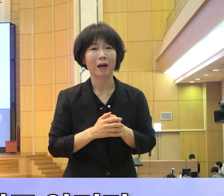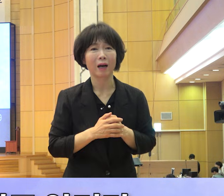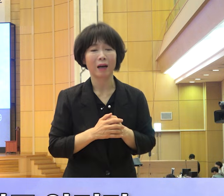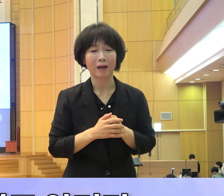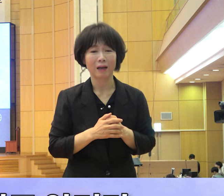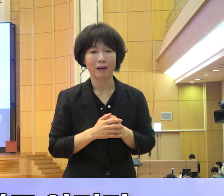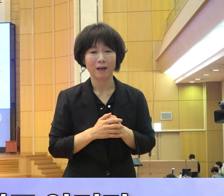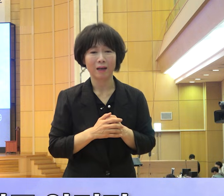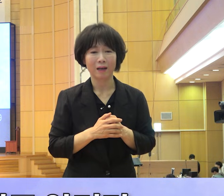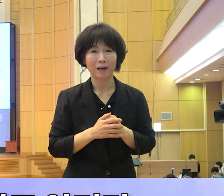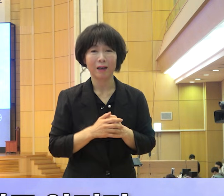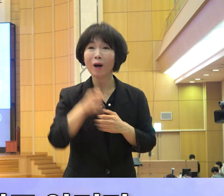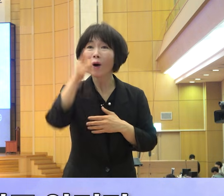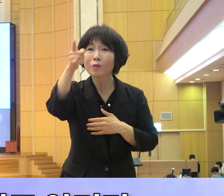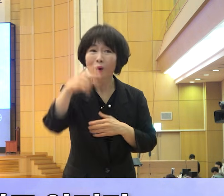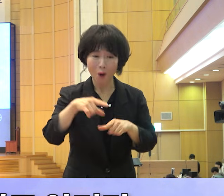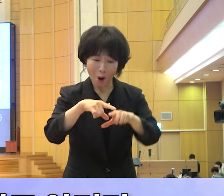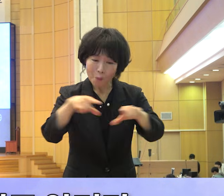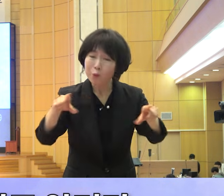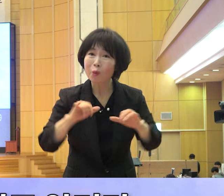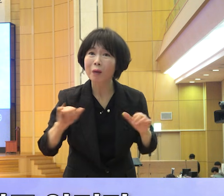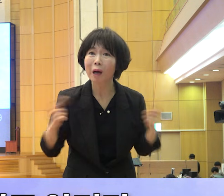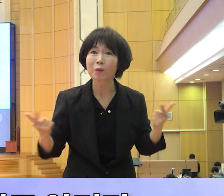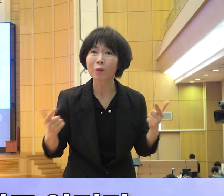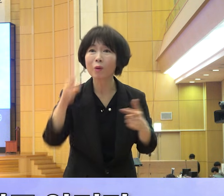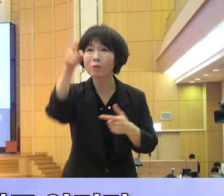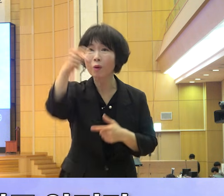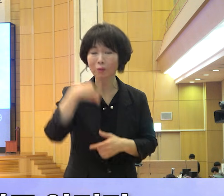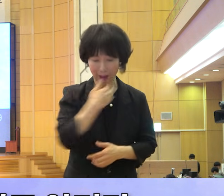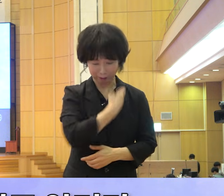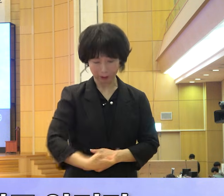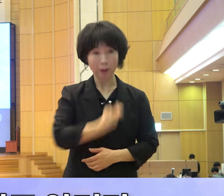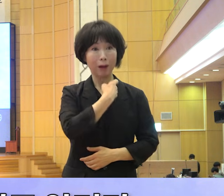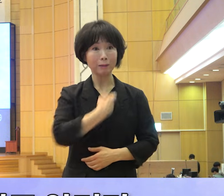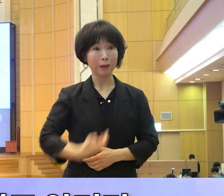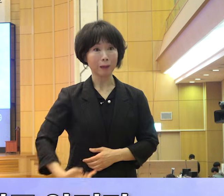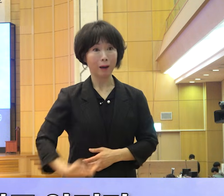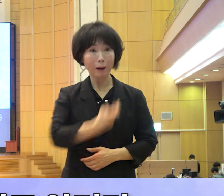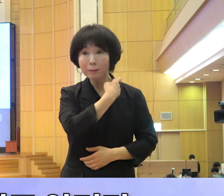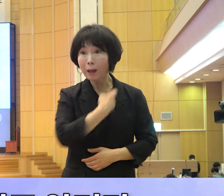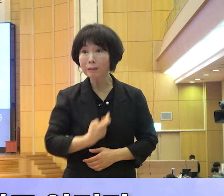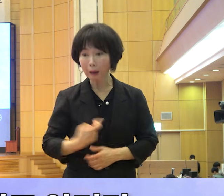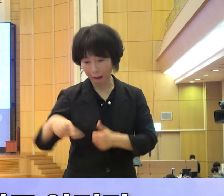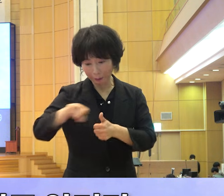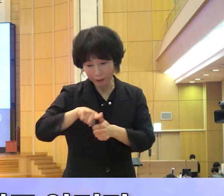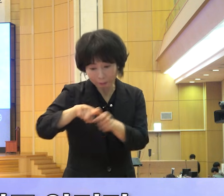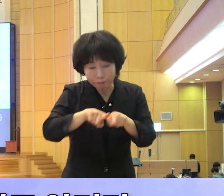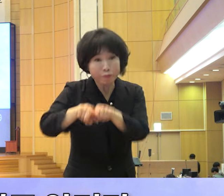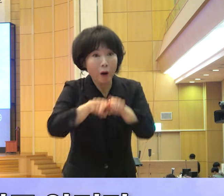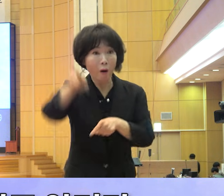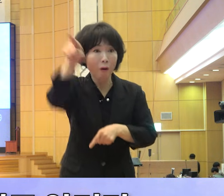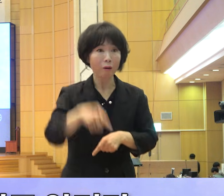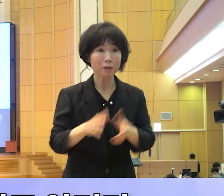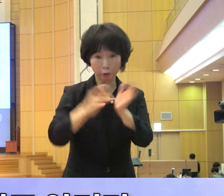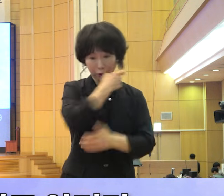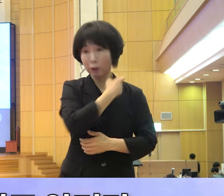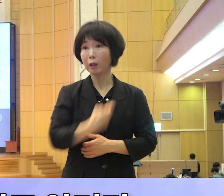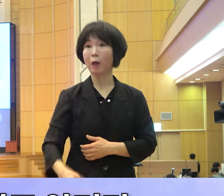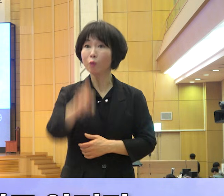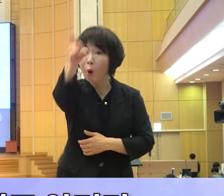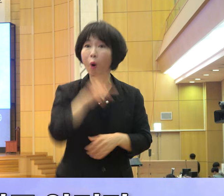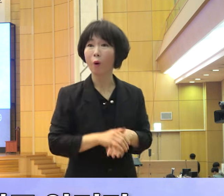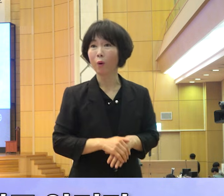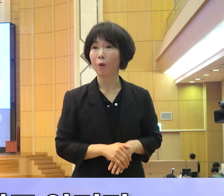아니, 일반 평신도 초신자가 그렇게 말했으면 한편 이해가 가는데, 예수님의 12